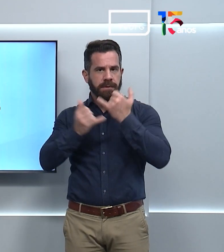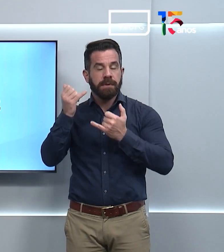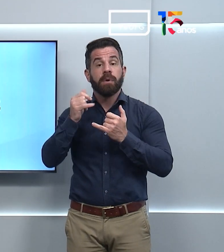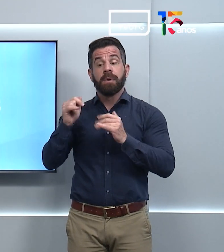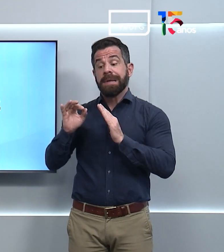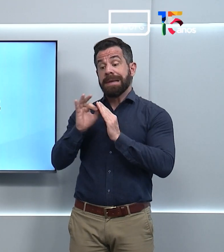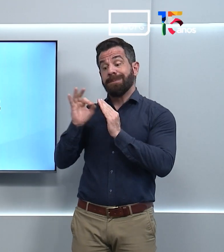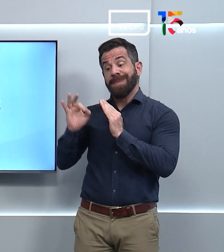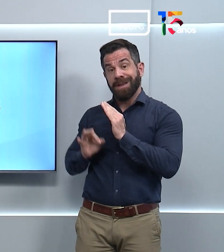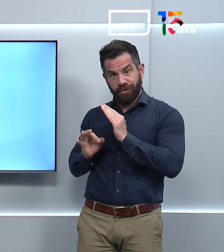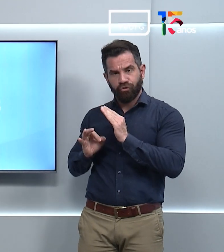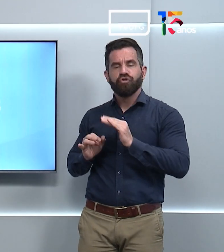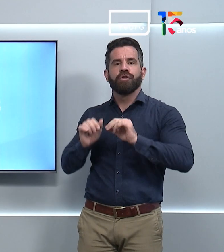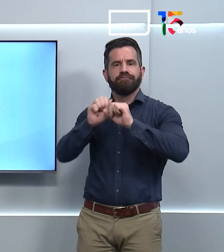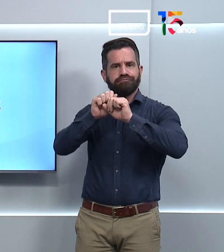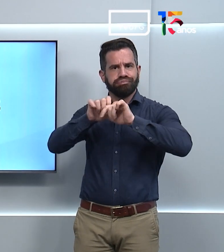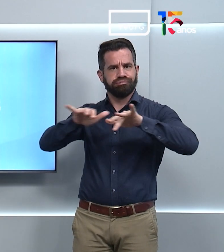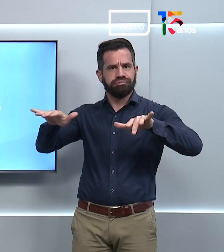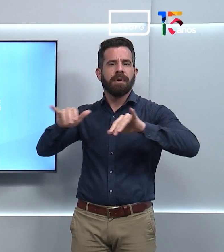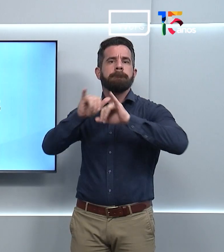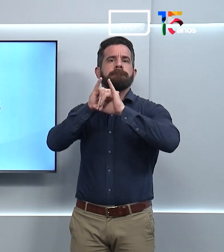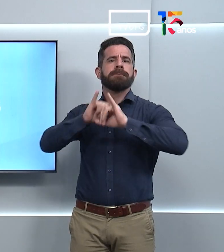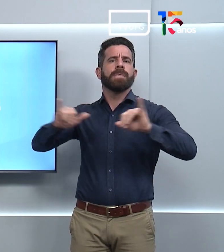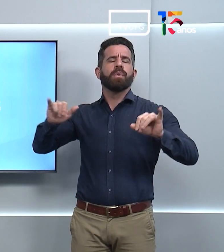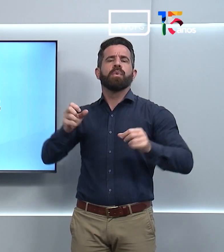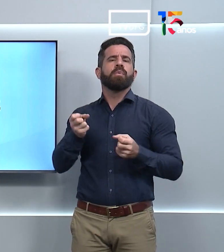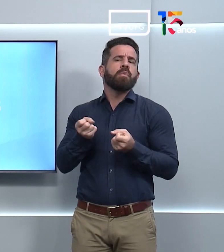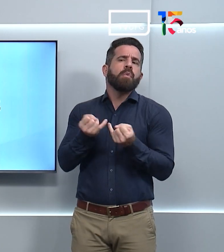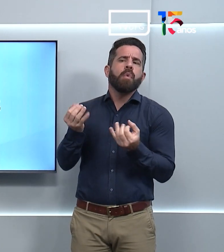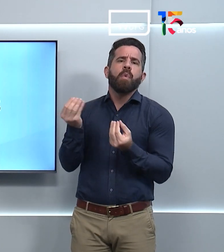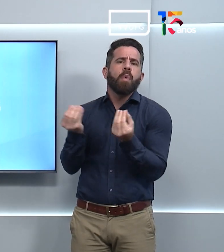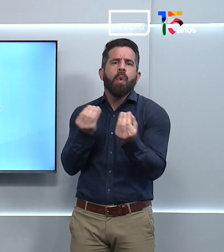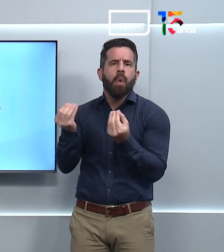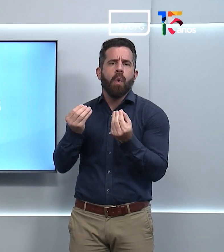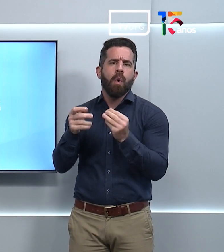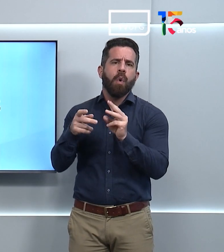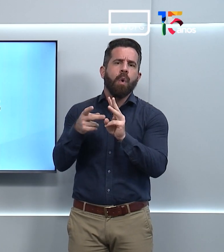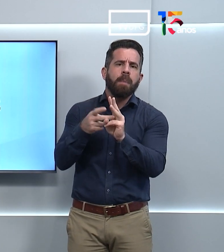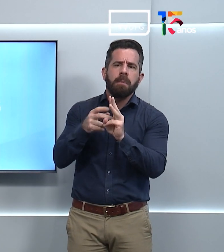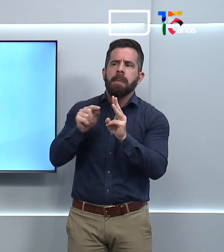passado, o IBGE divulgou um retrato dos povos indígenas brasileiros e houve uma